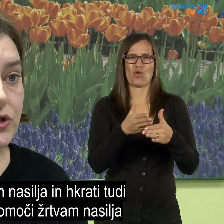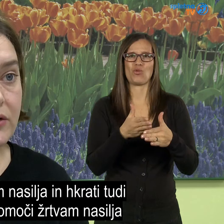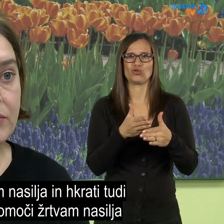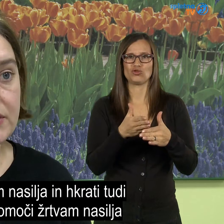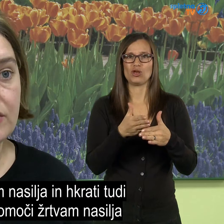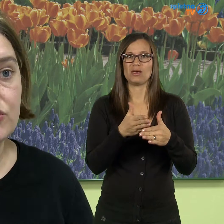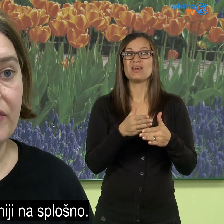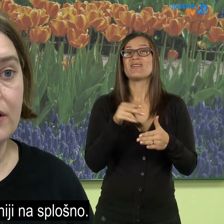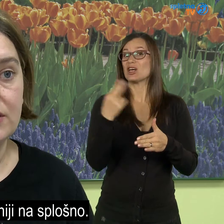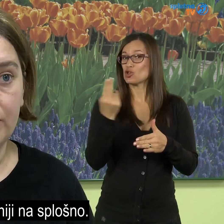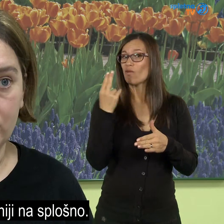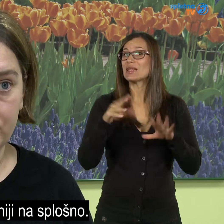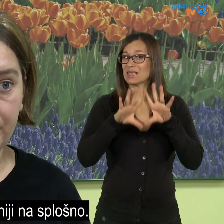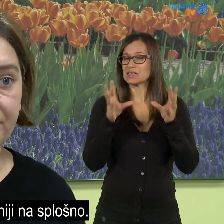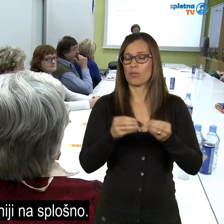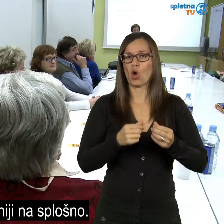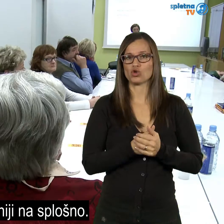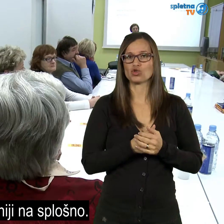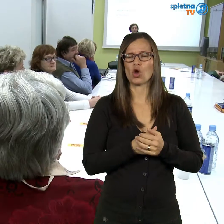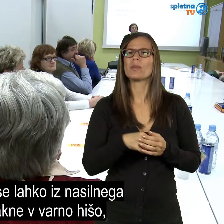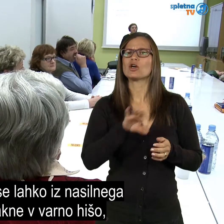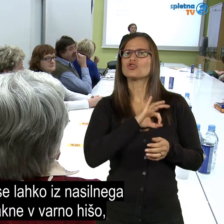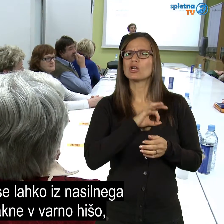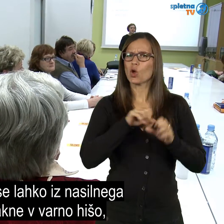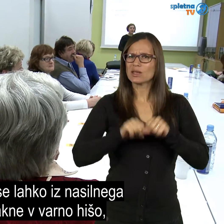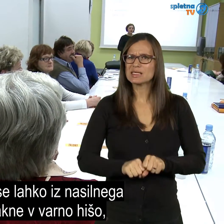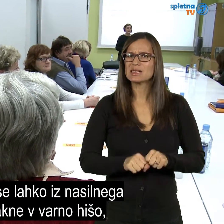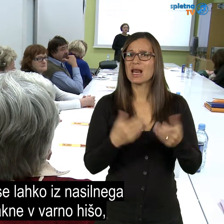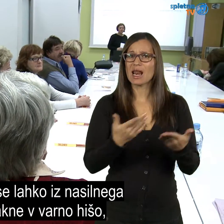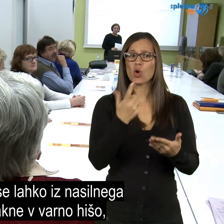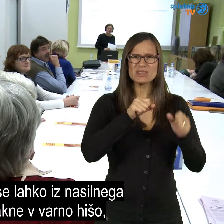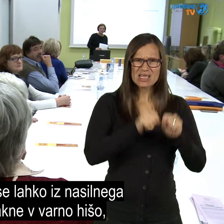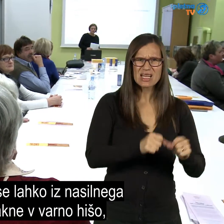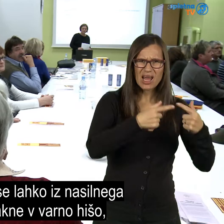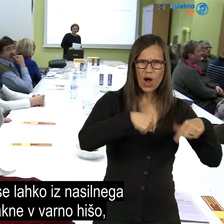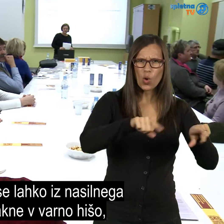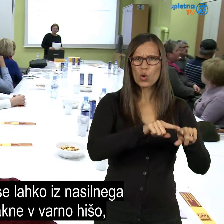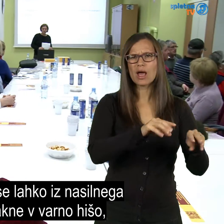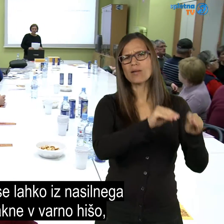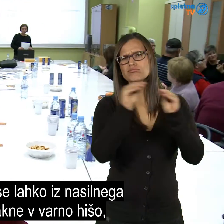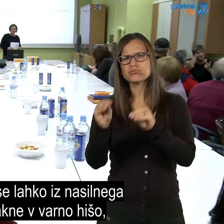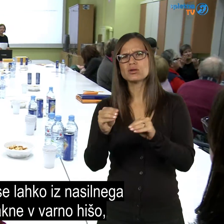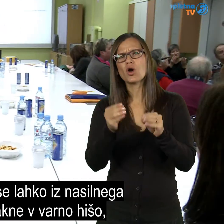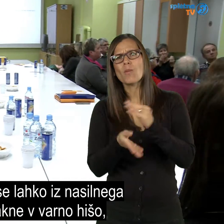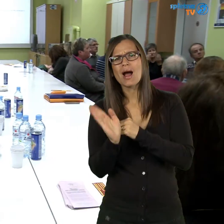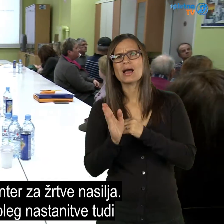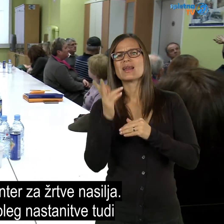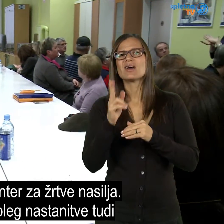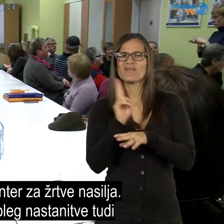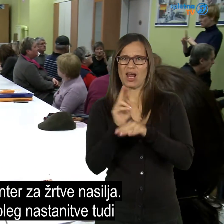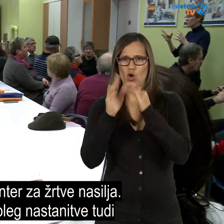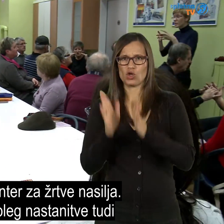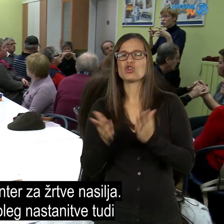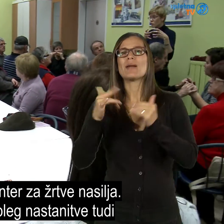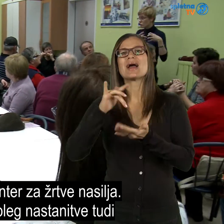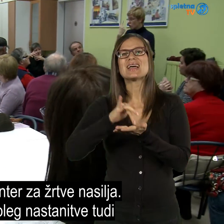pomoči žrtvam nasilja v Sloveniji na splošno. Žrtev nasilja se lahko iz nasilnega okolja umakne v varno hišo ali v krizni